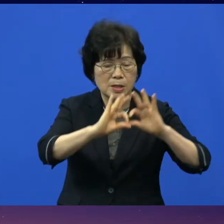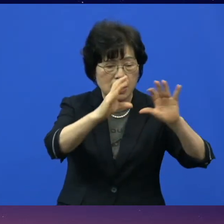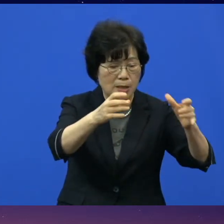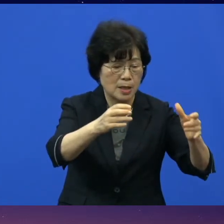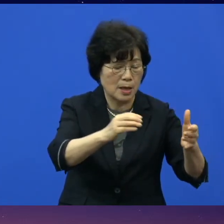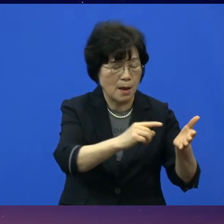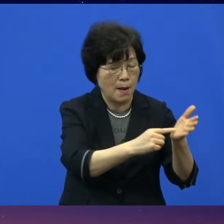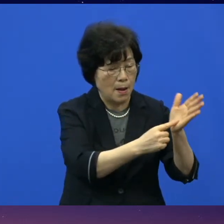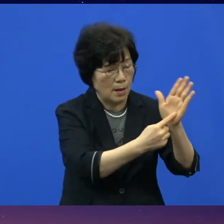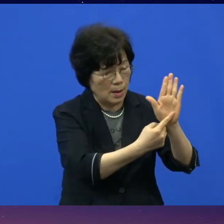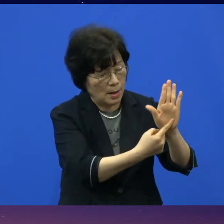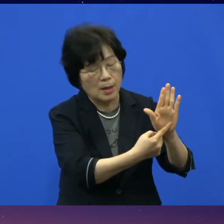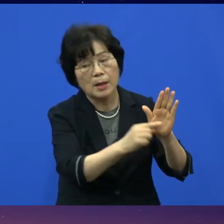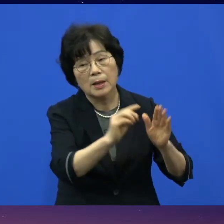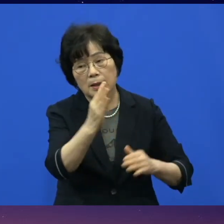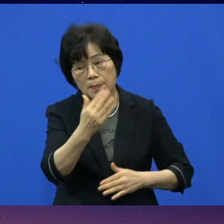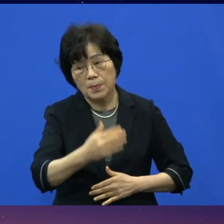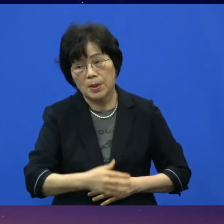반사되기 시작, 드러나기 시작합니다.